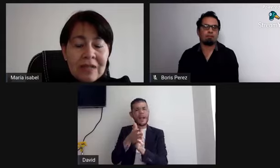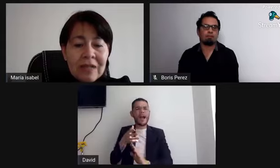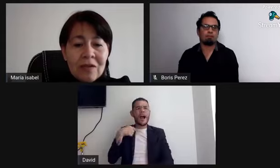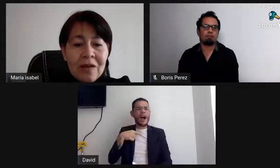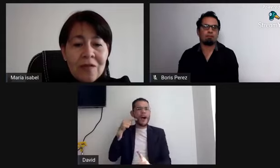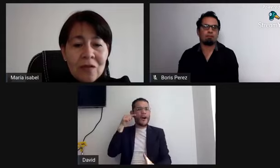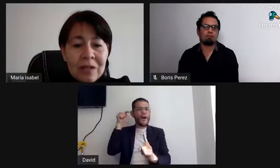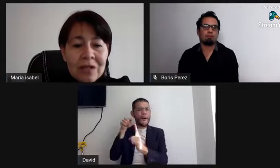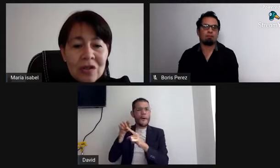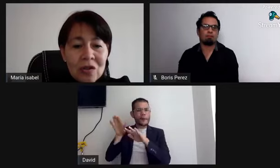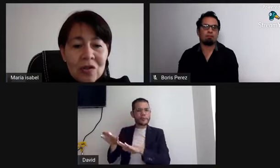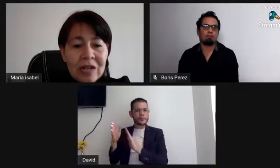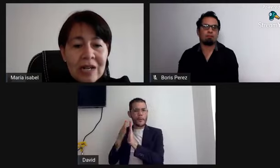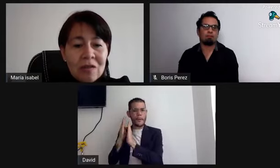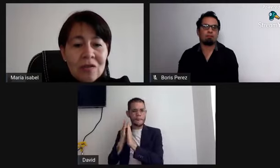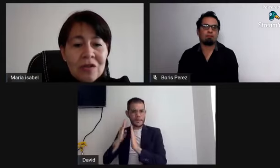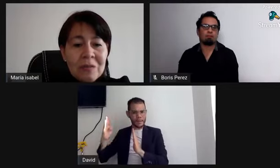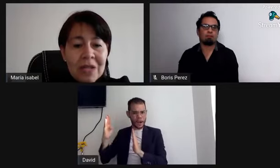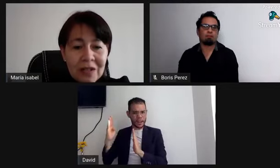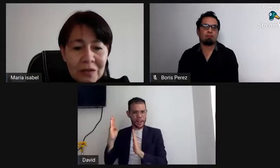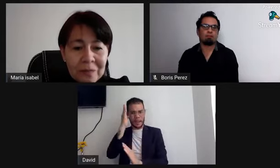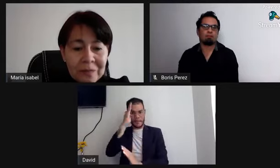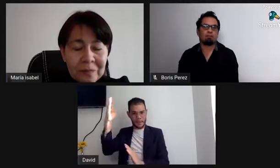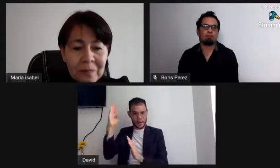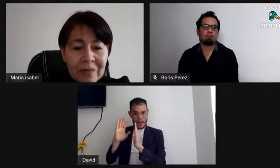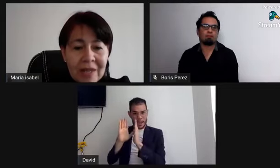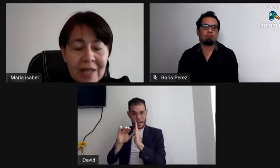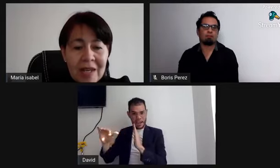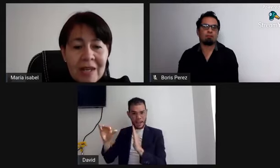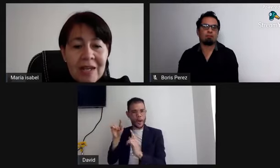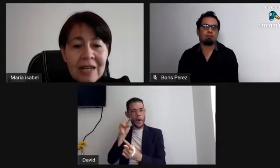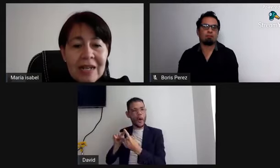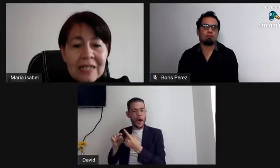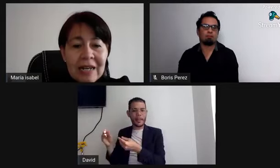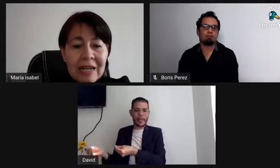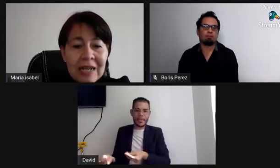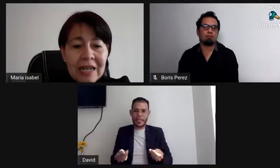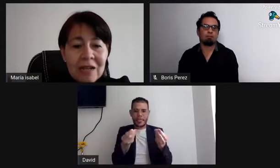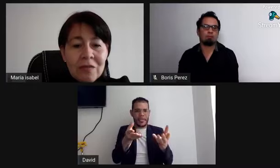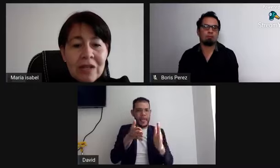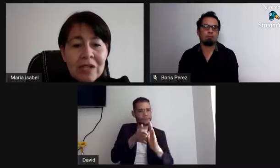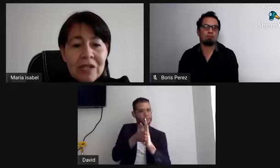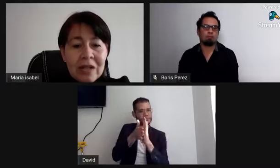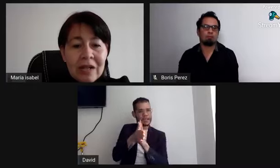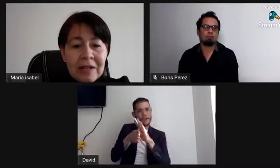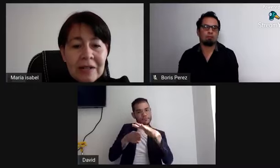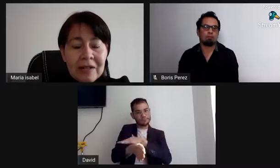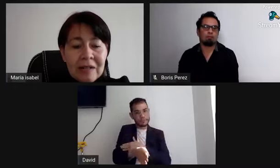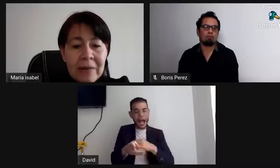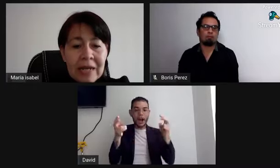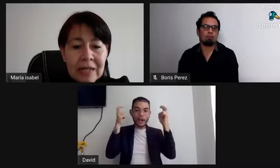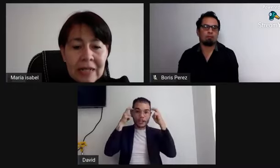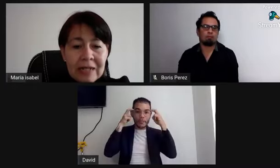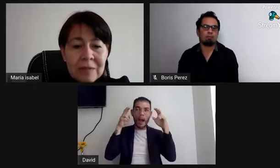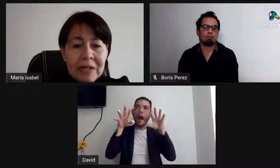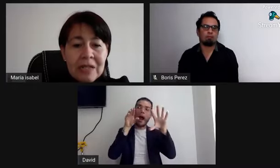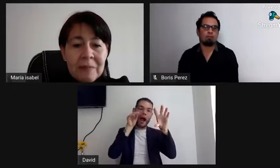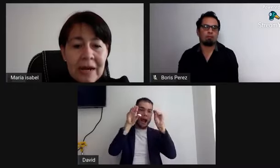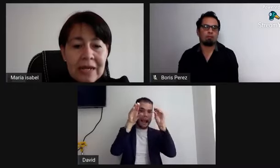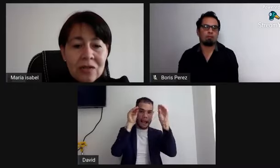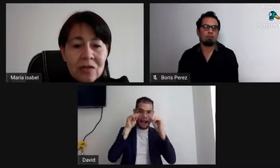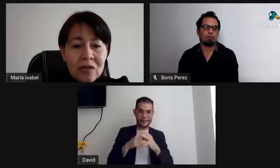público el acceso a la información y al conocimiento. Y en esa línea, nuestras